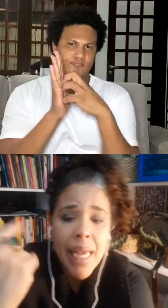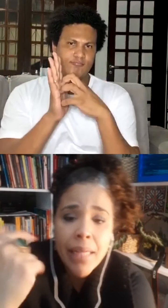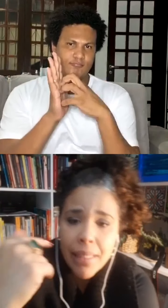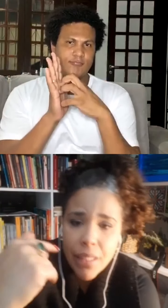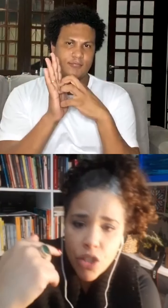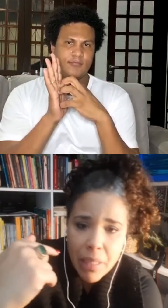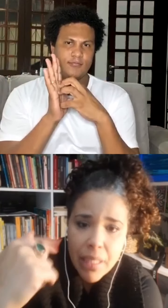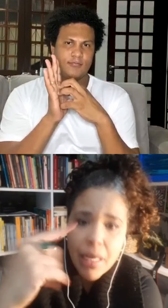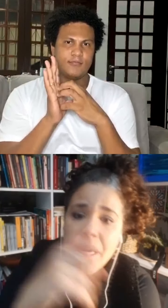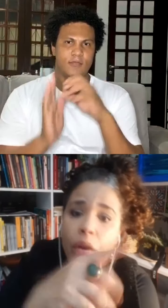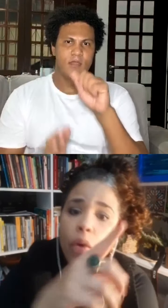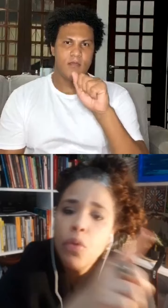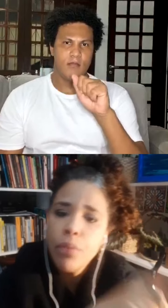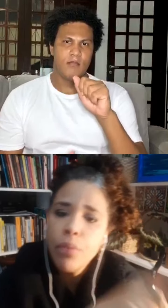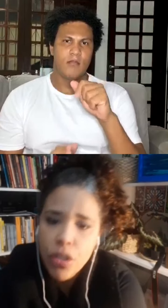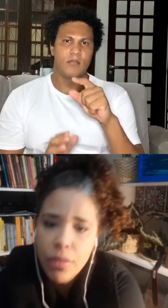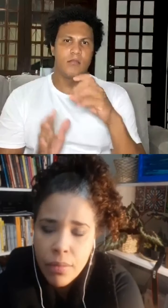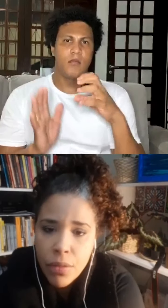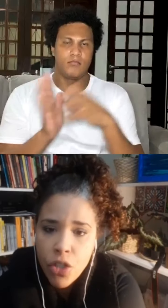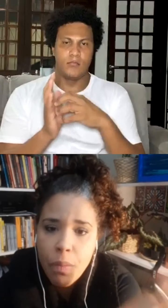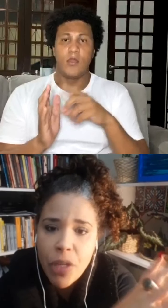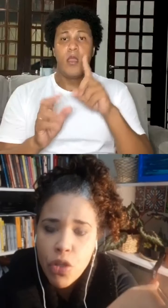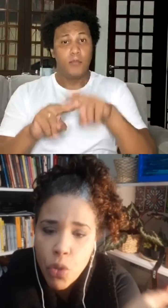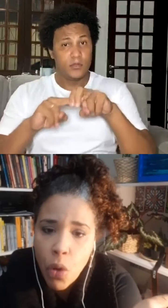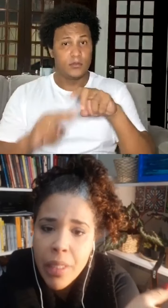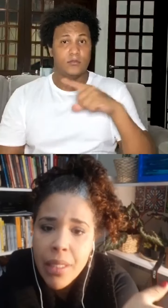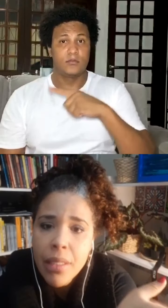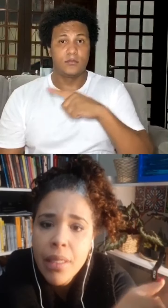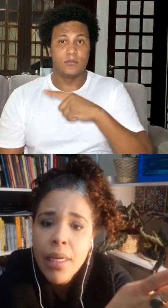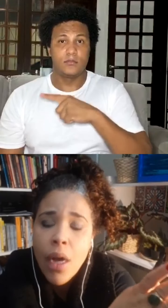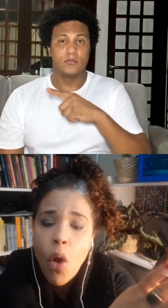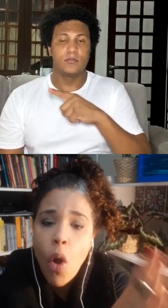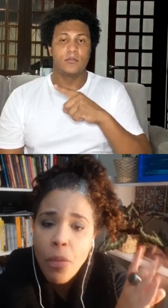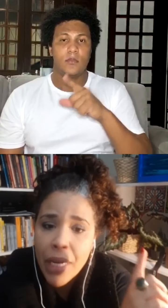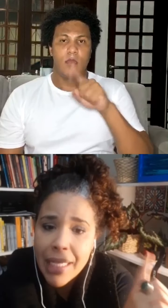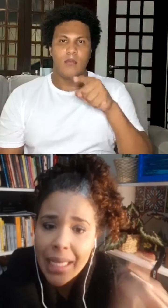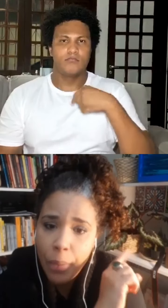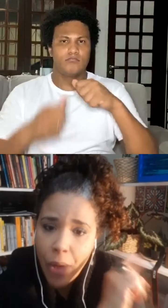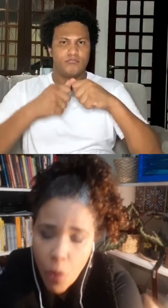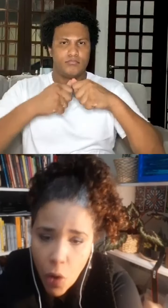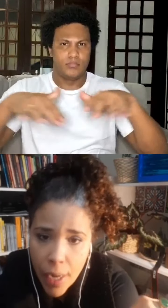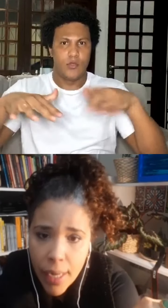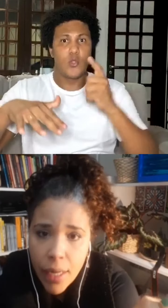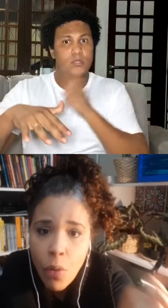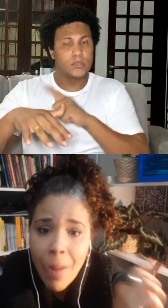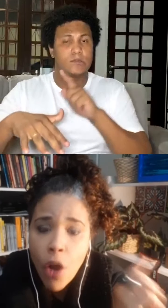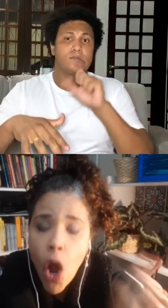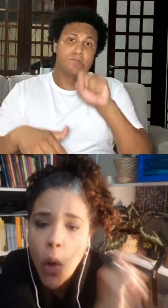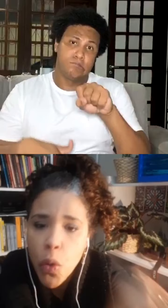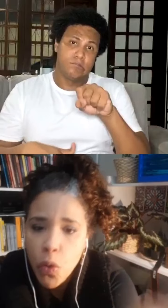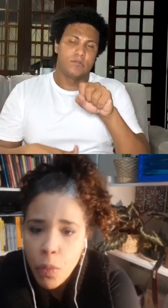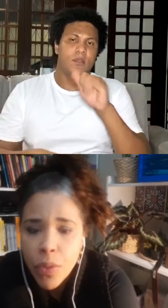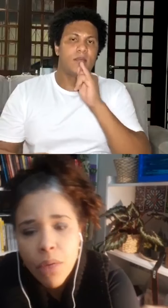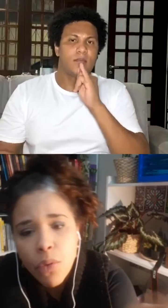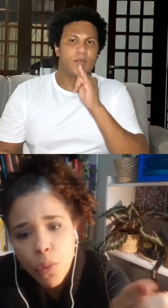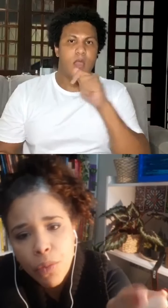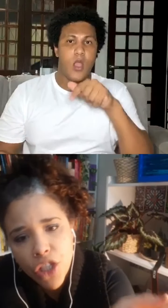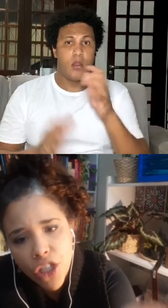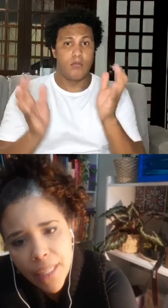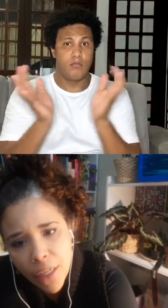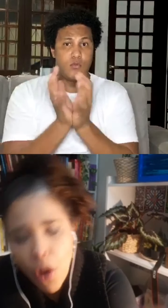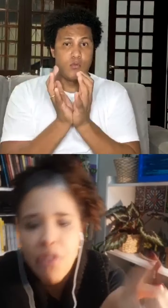aumenta a transmissão em grupos de pessoas, como, por exemplo, agora, o maior grupo são um grupo